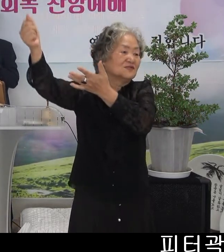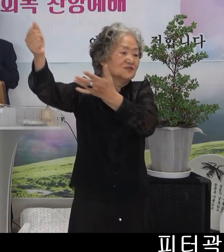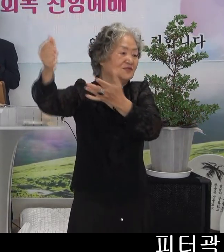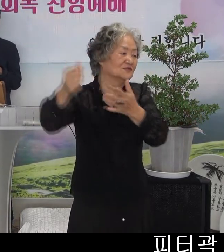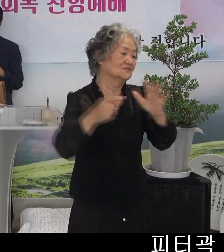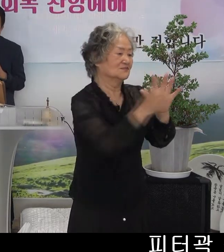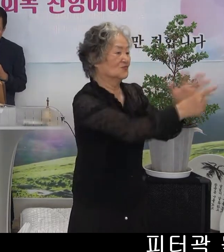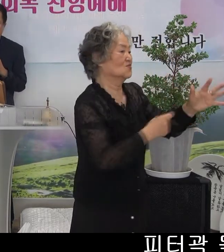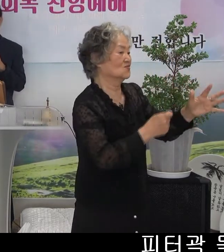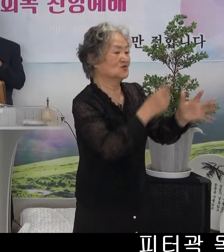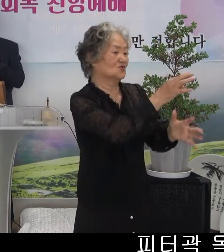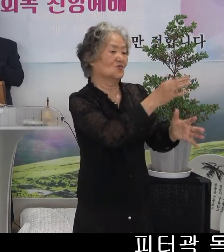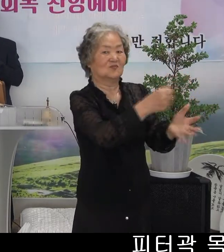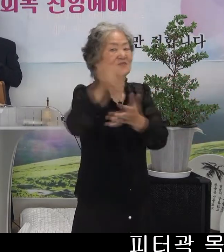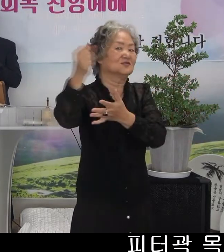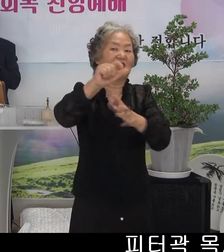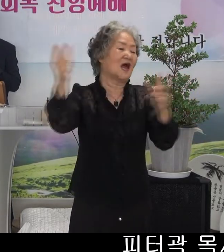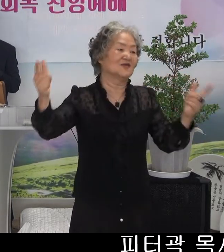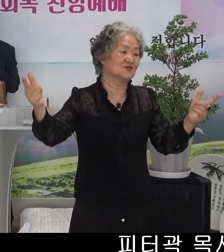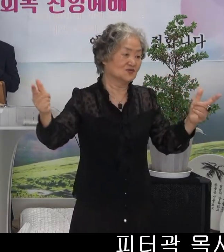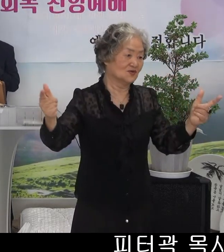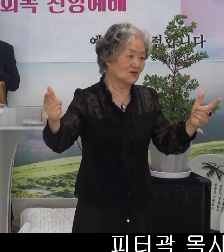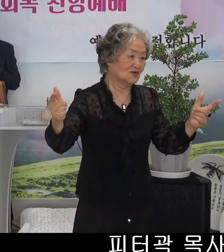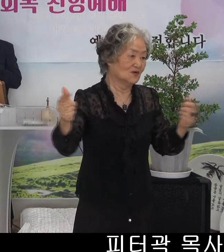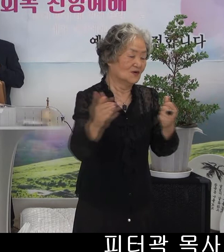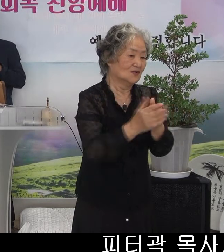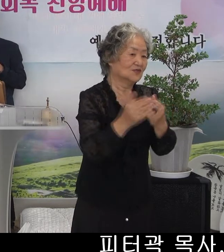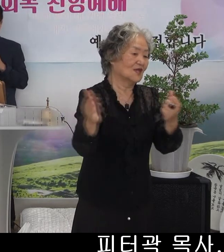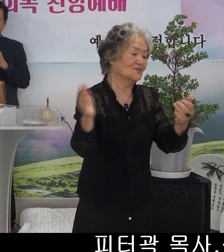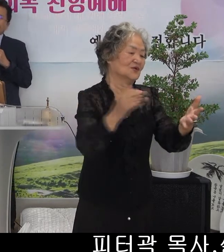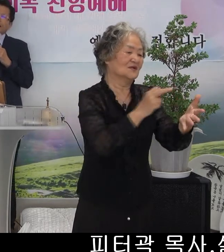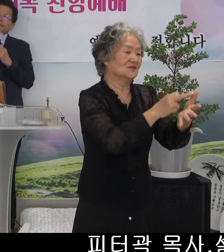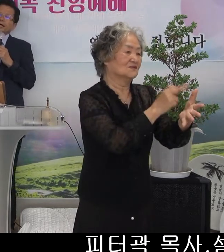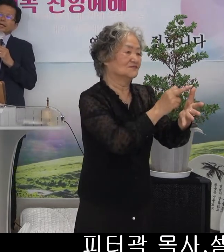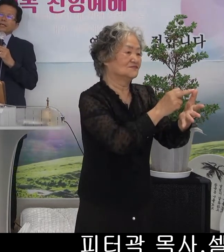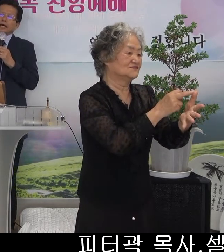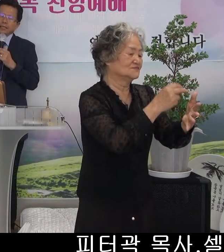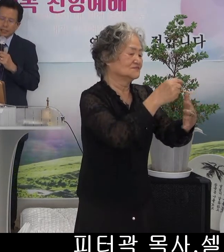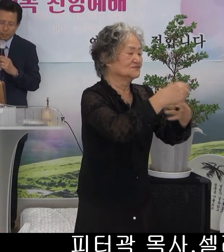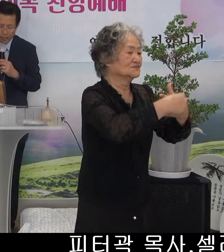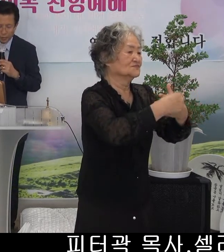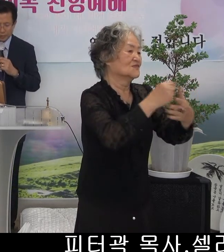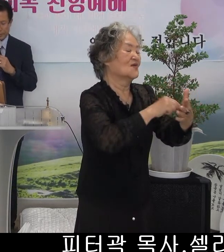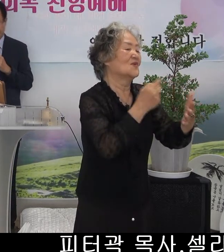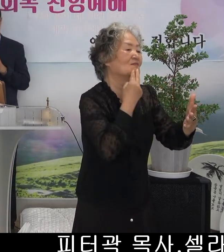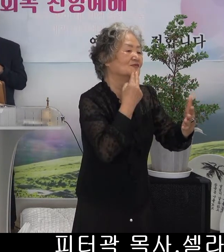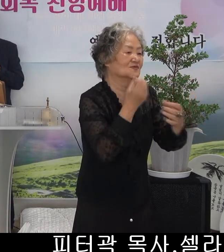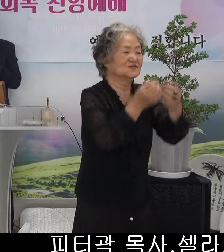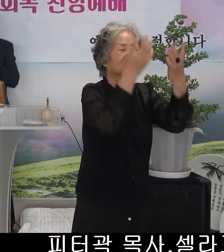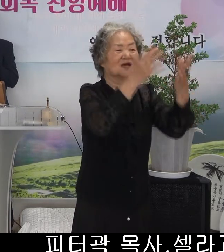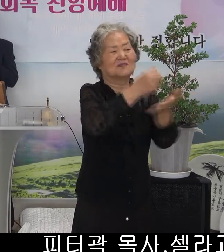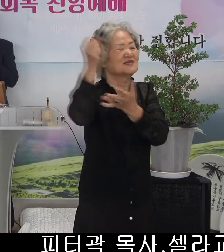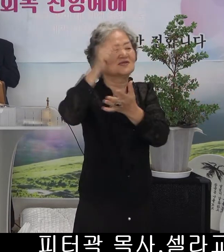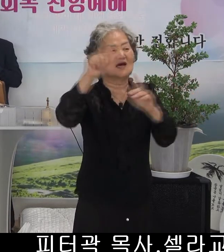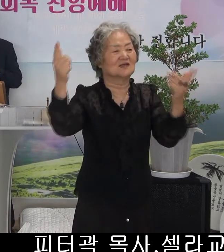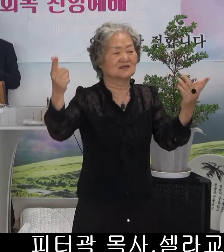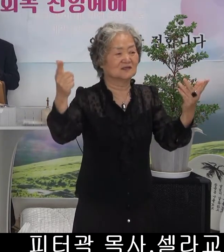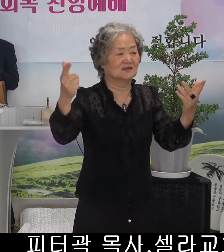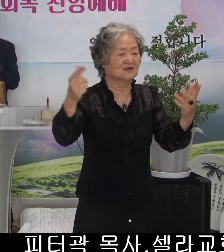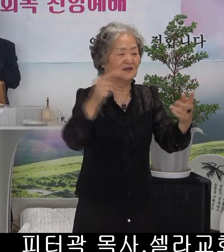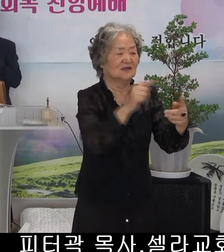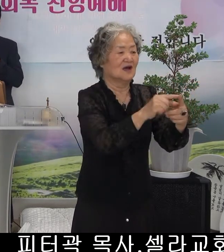제물과 가인의 그 마음을 하나님 받지 않으셨다. 그러나 아벨은 하늘을 바라보는 그런 삶과